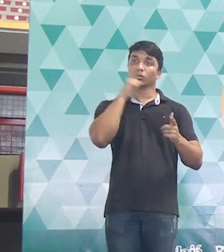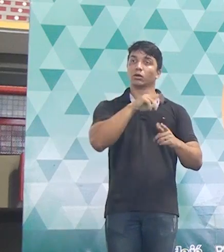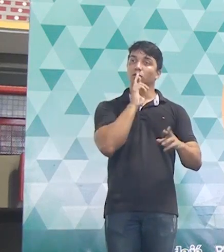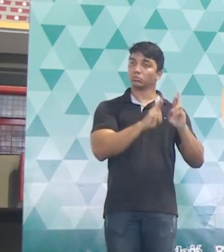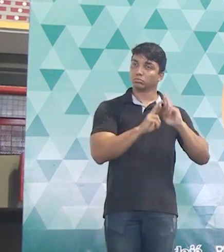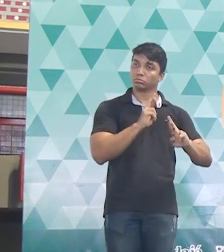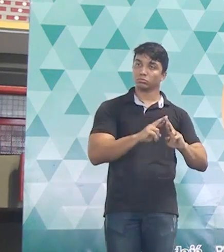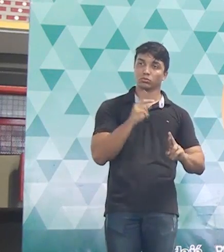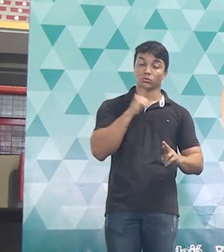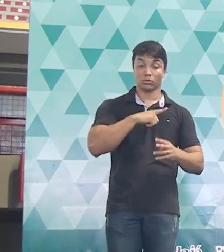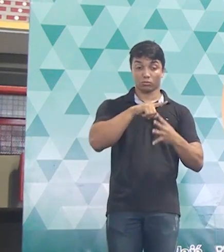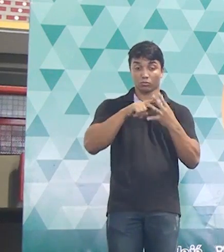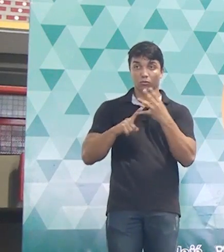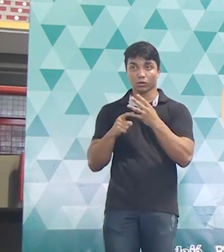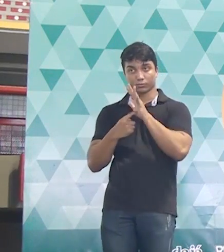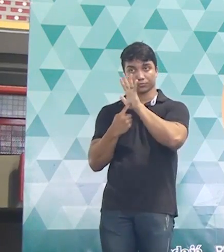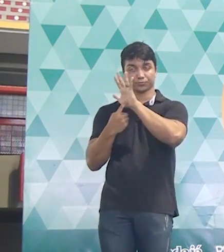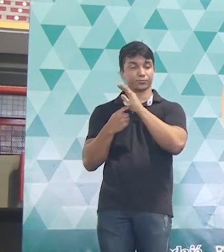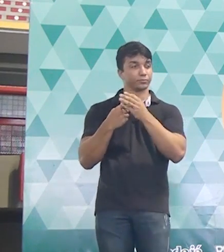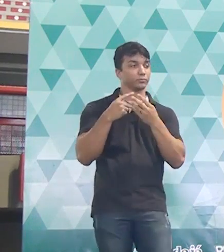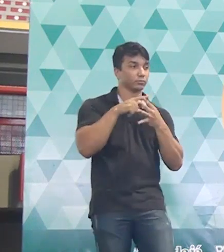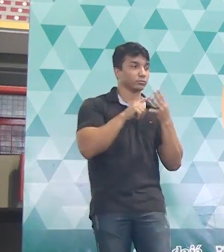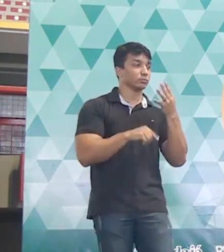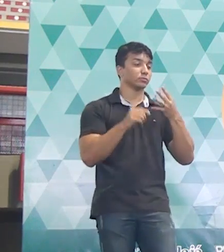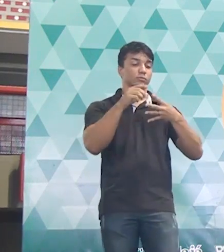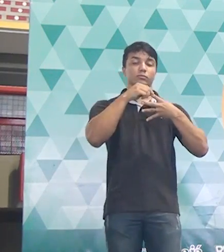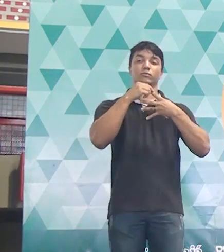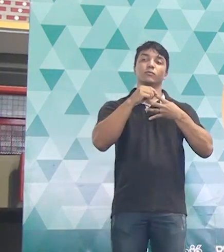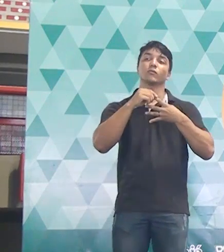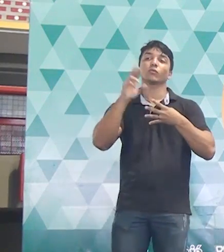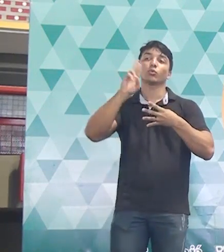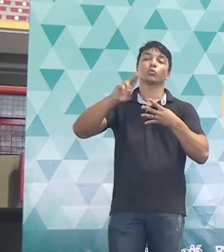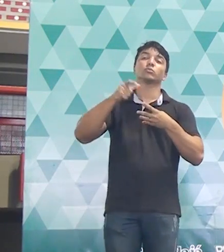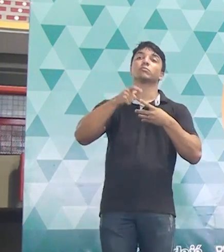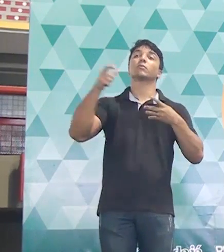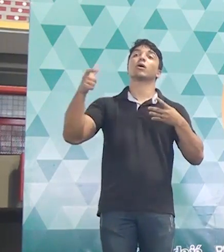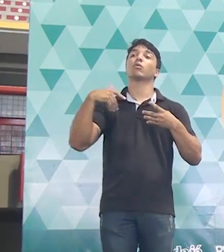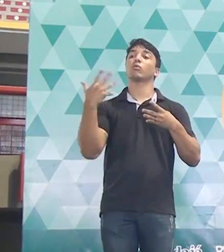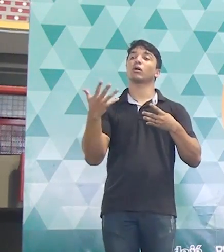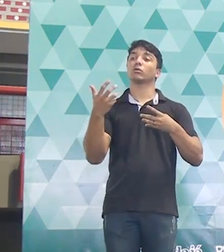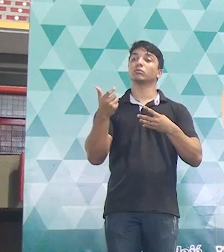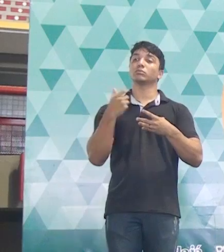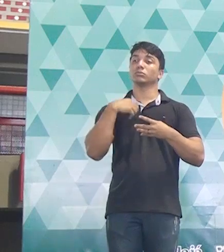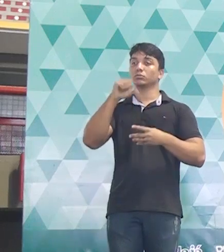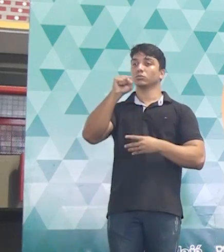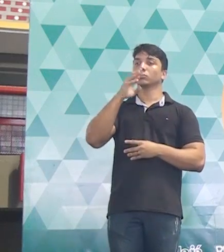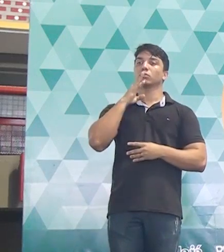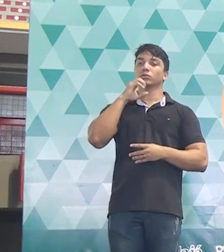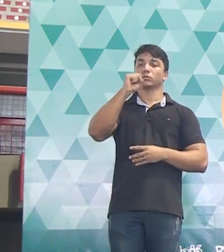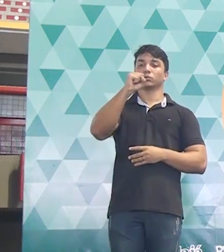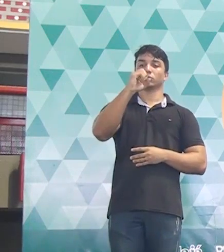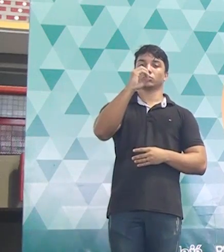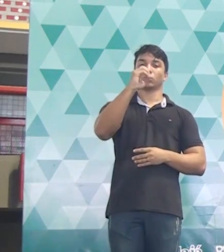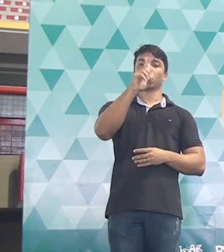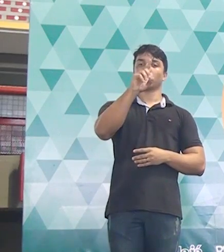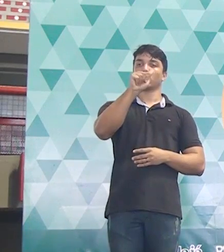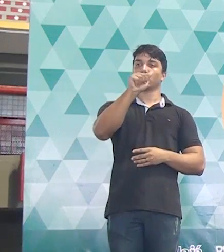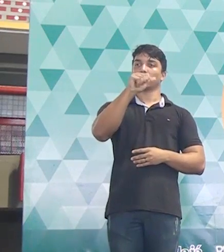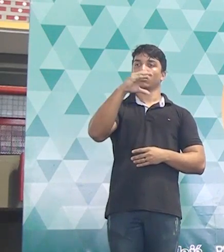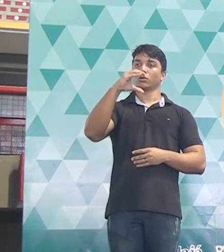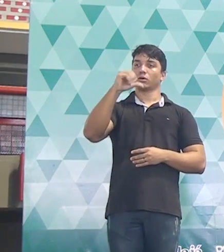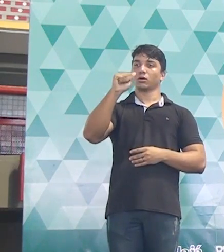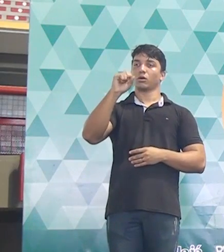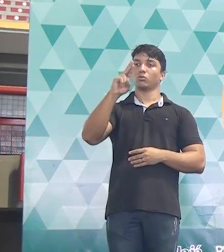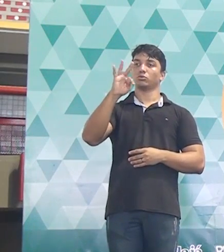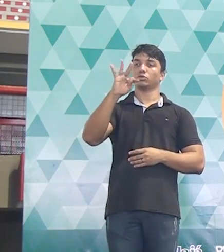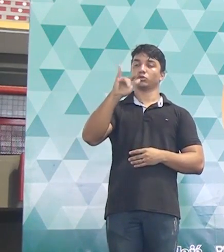questões. Eu vou citar 4. Base mais importante do cotidiano, mais conhecida, soda cáustica. Soda